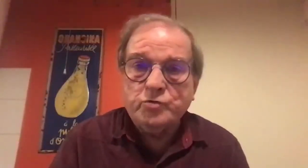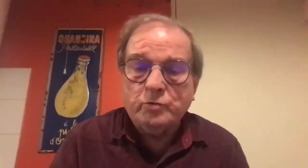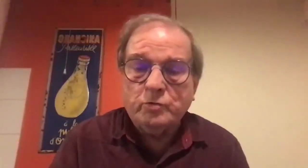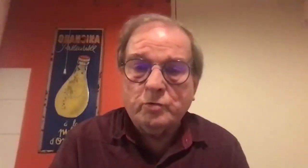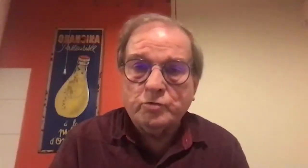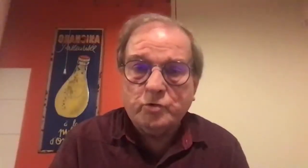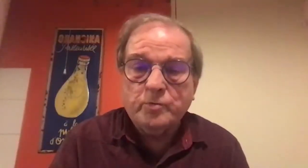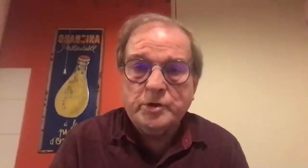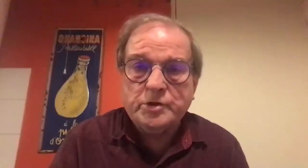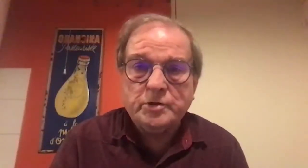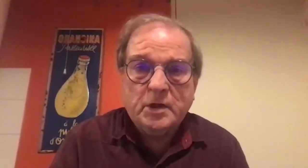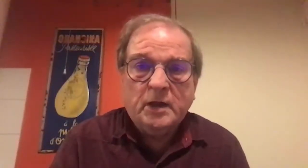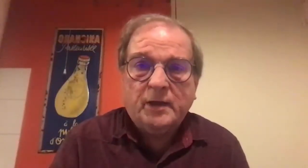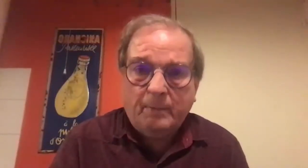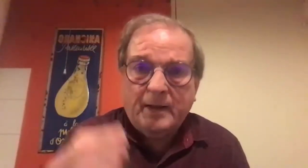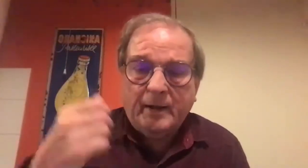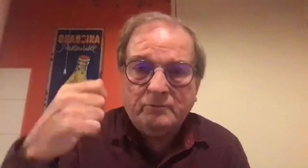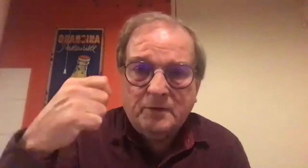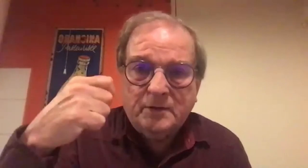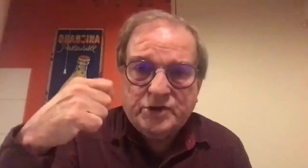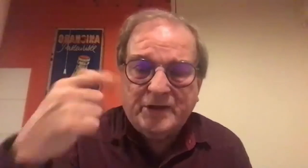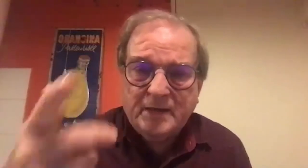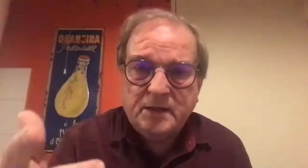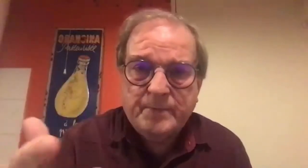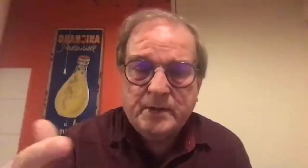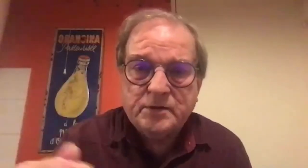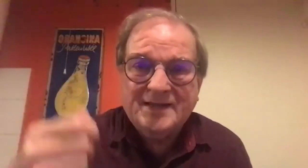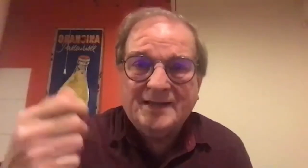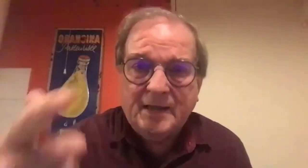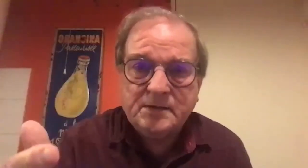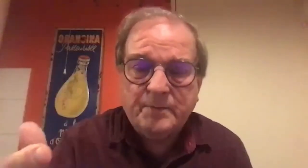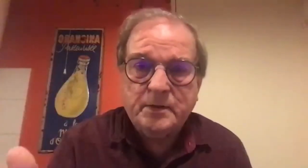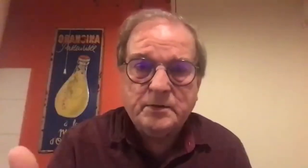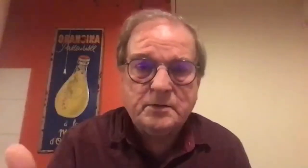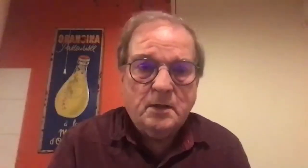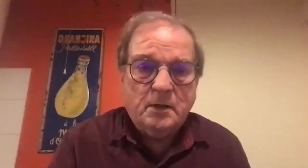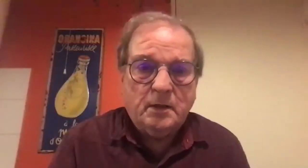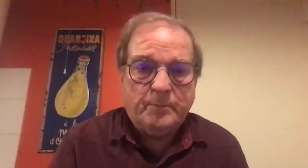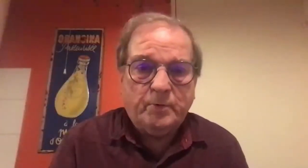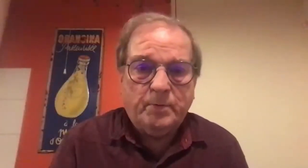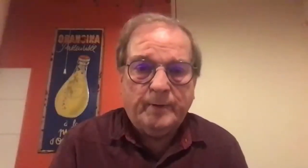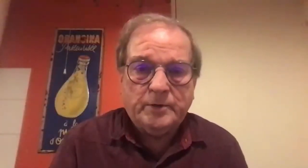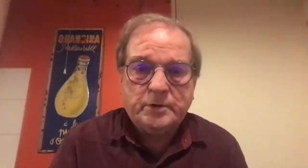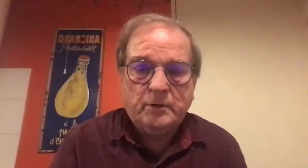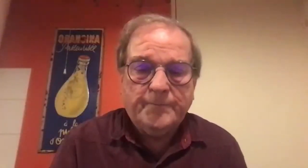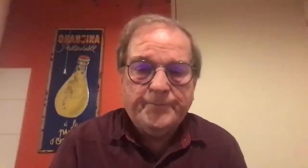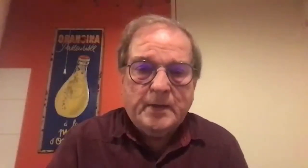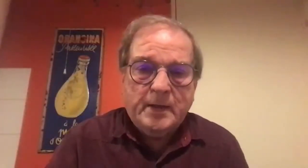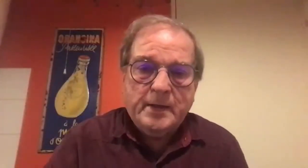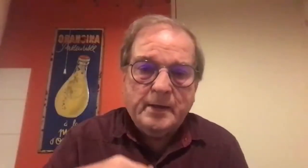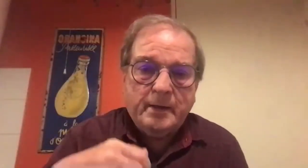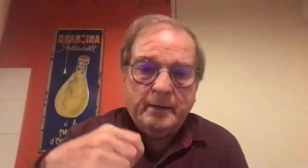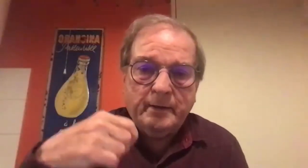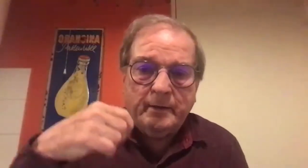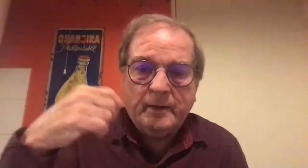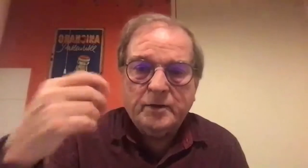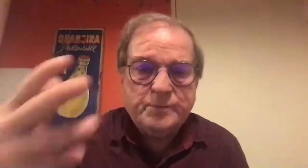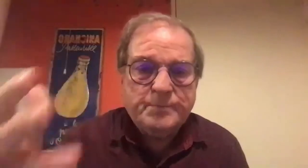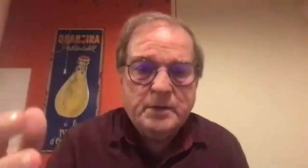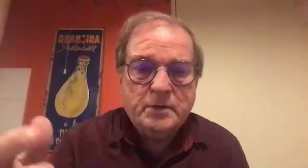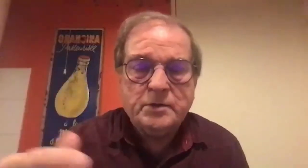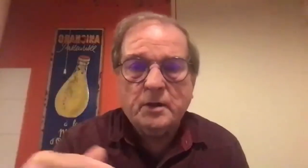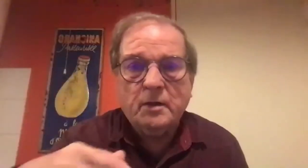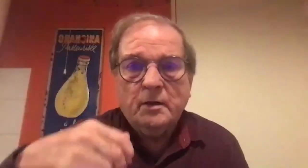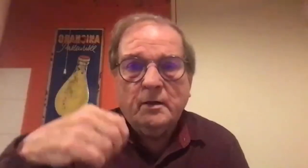inimigos dos comunistas trabalharam extensamente, intensamente, essa problemática, né? A